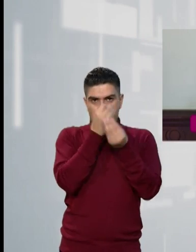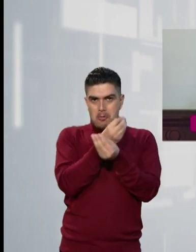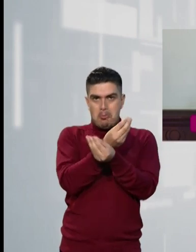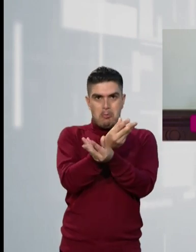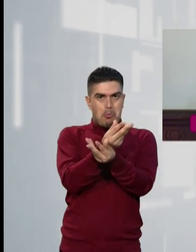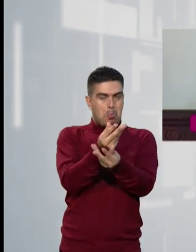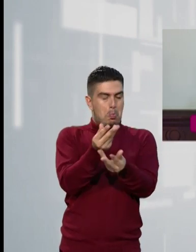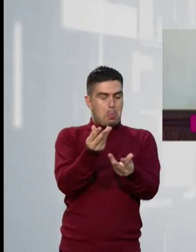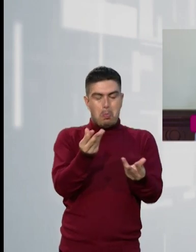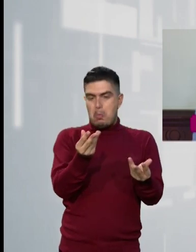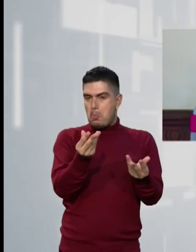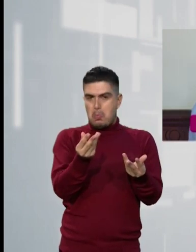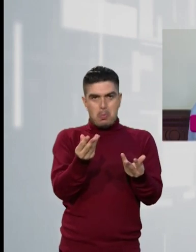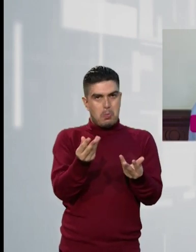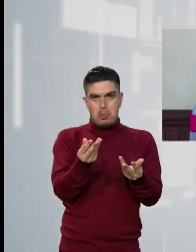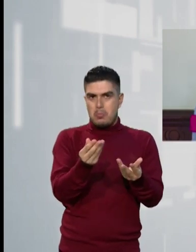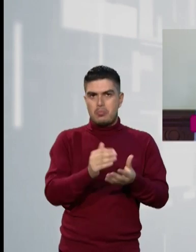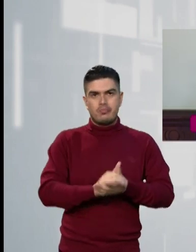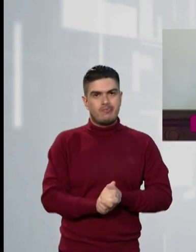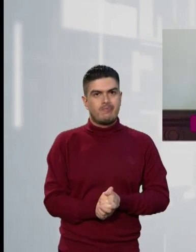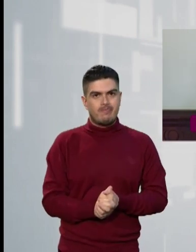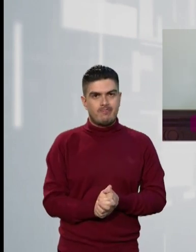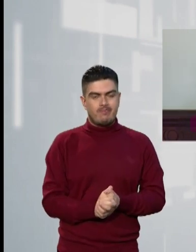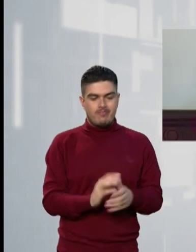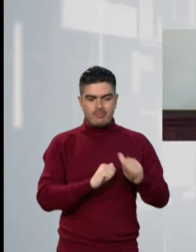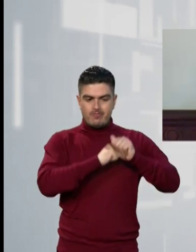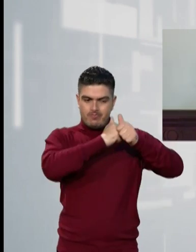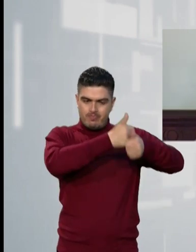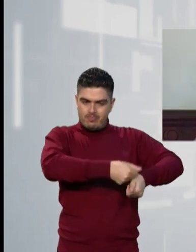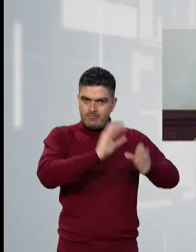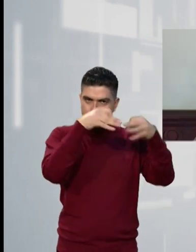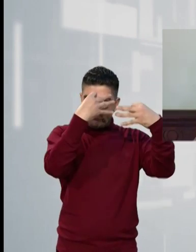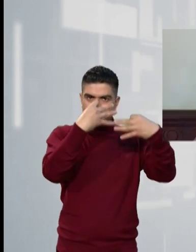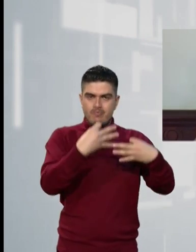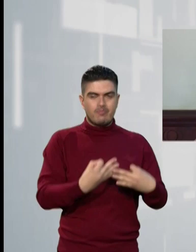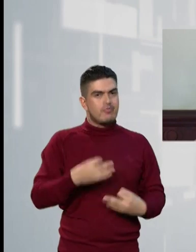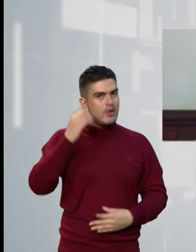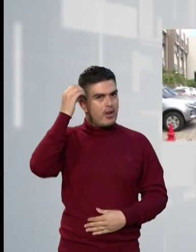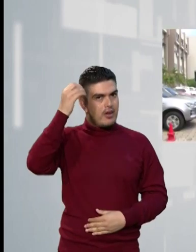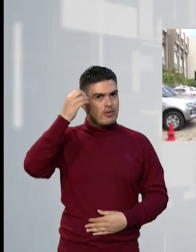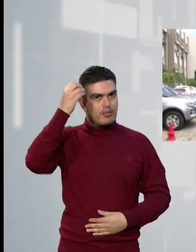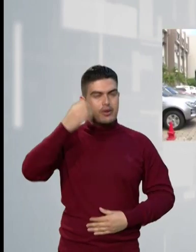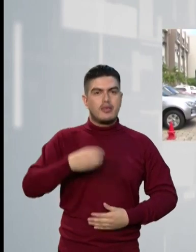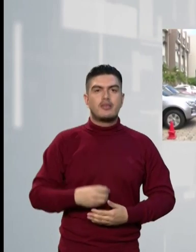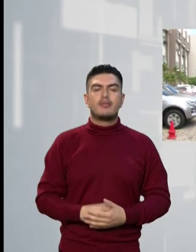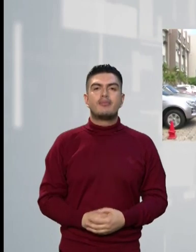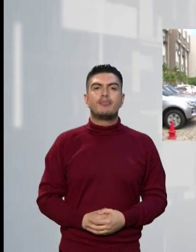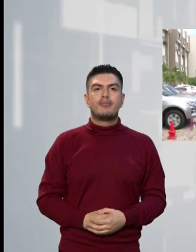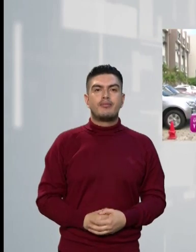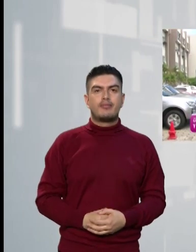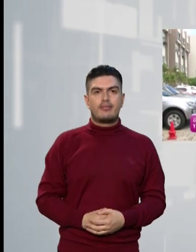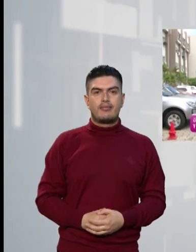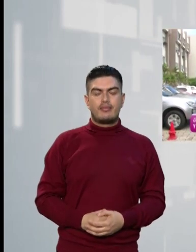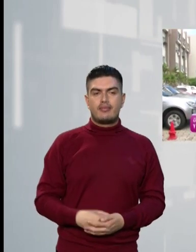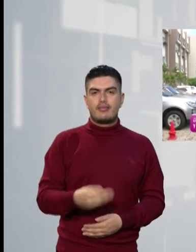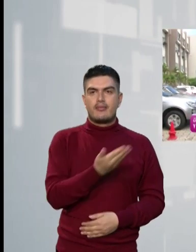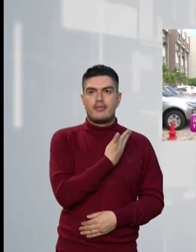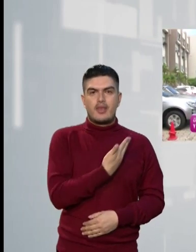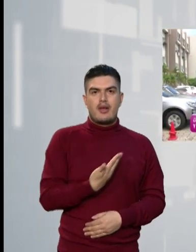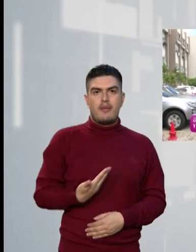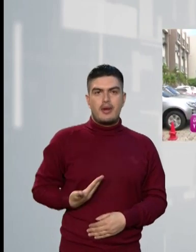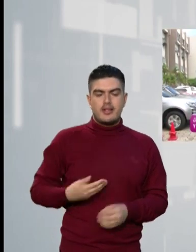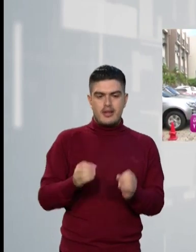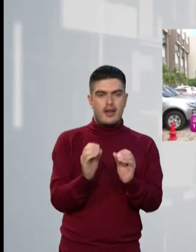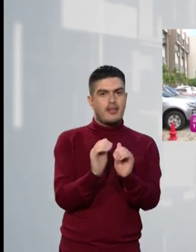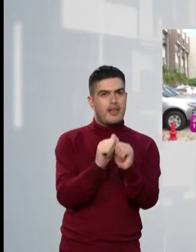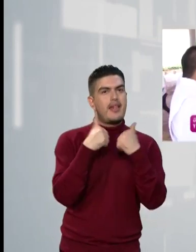adecuada oportuna debidamente y con exactitud las opiniones que uno da en este sentido el presidente del colegio